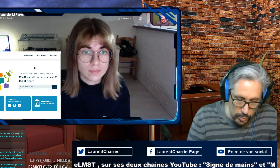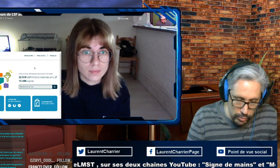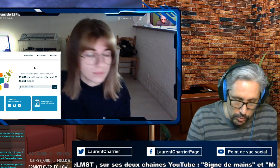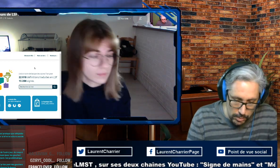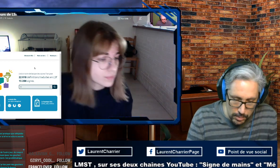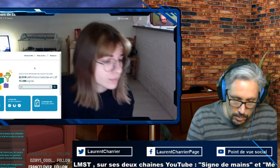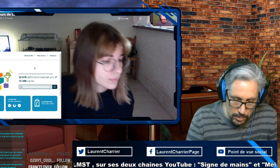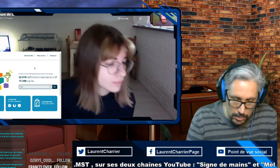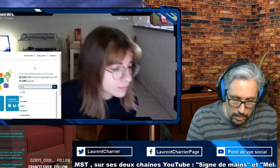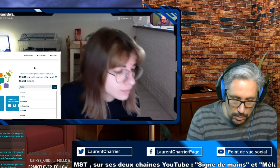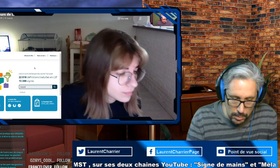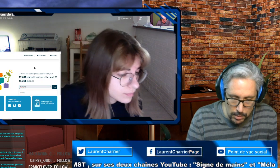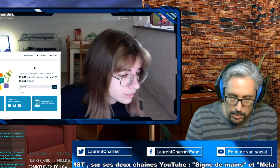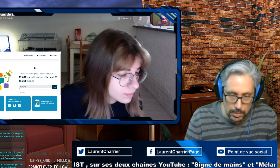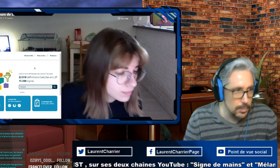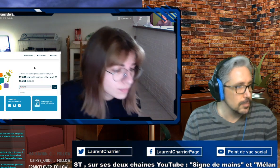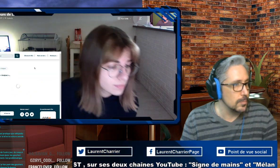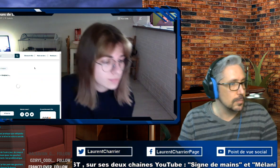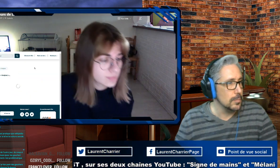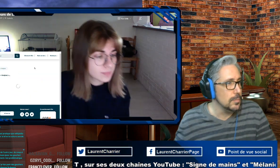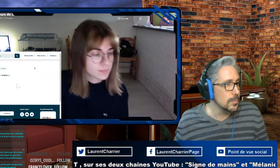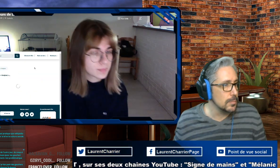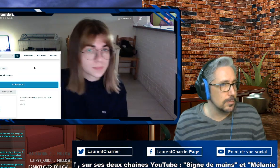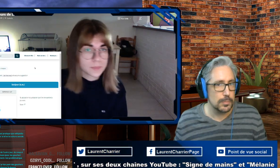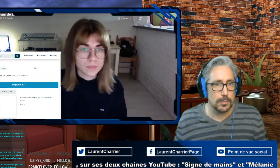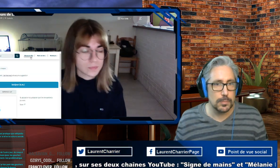Voilà, bonjour.